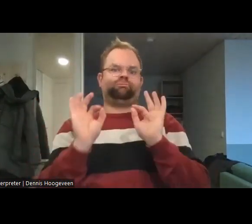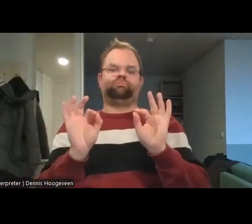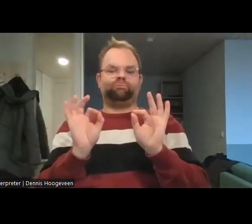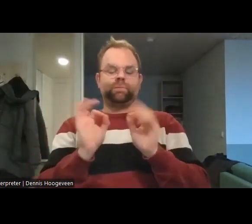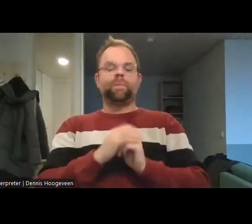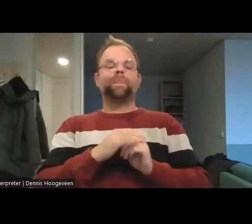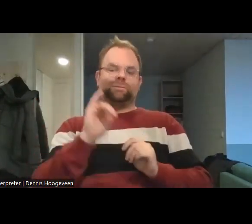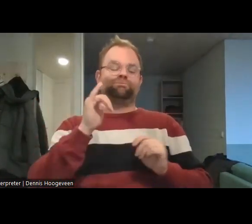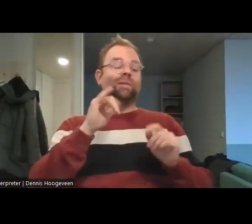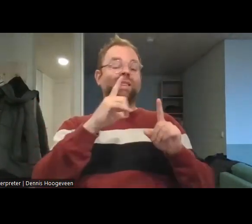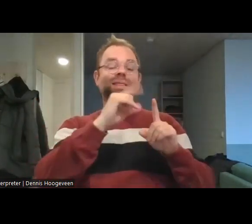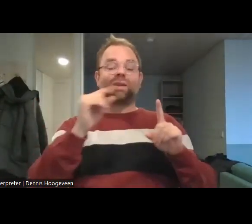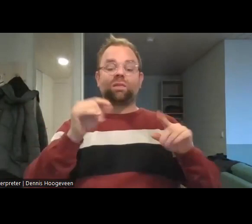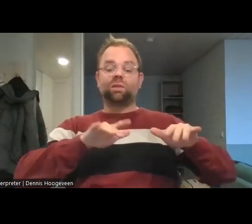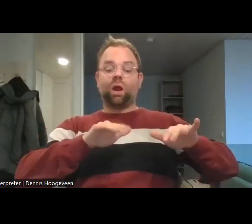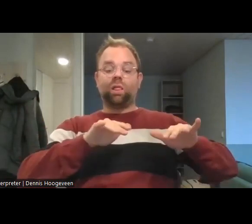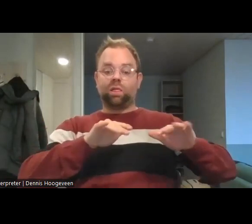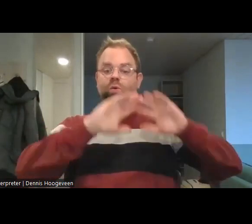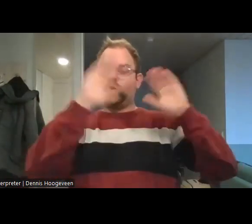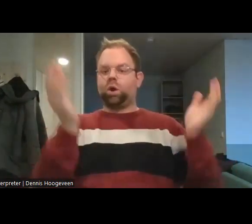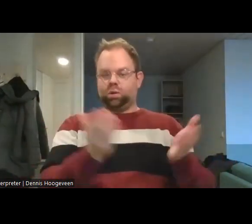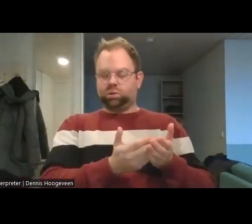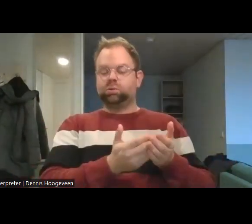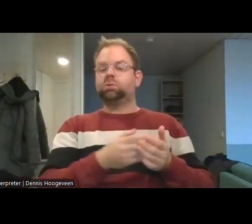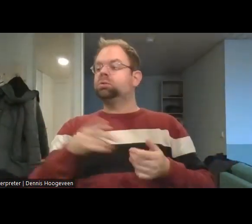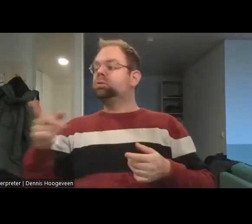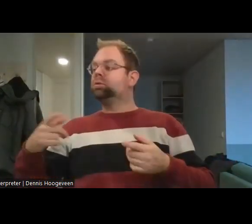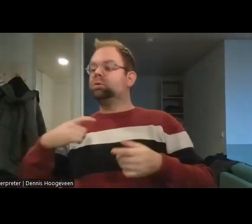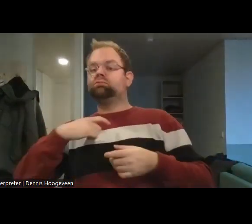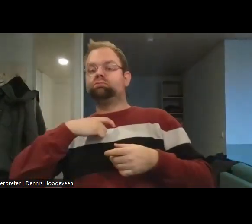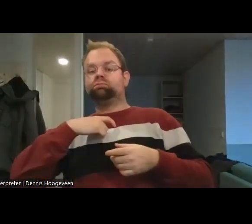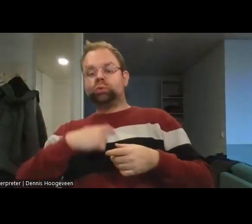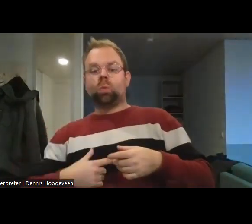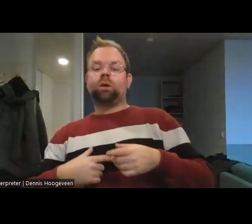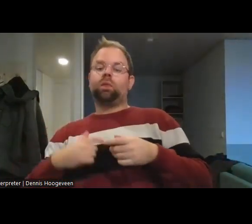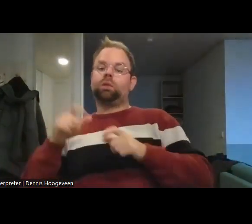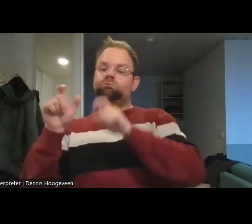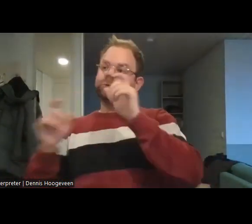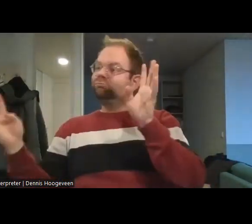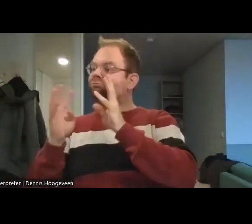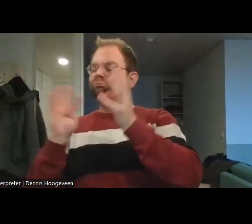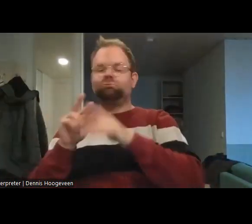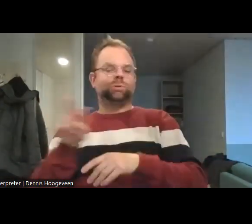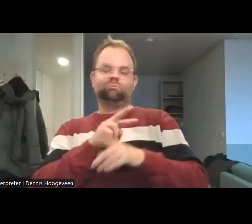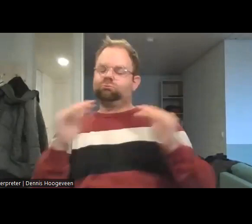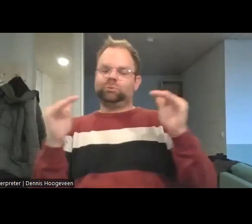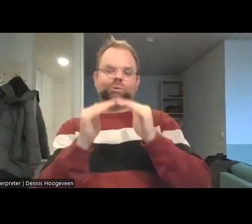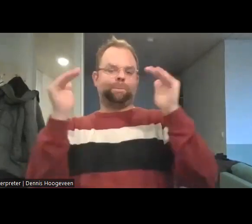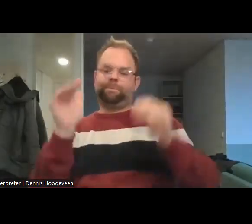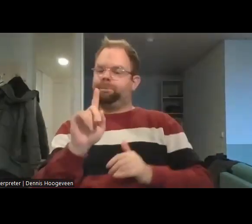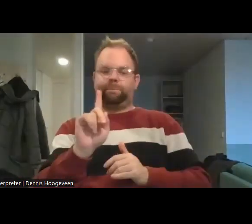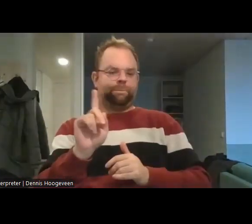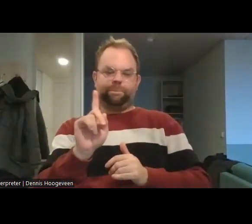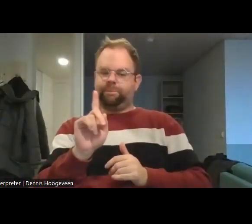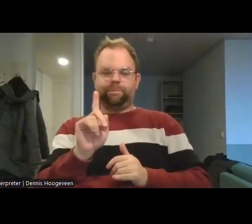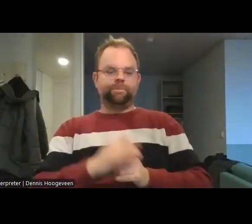remplacer. Ces rencontres en place, en personne, physiquement. Pour l'an prochain,